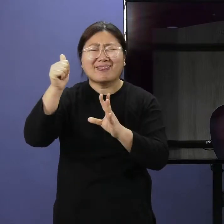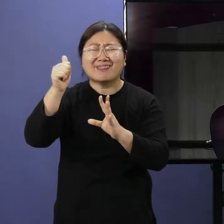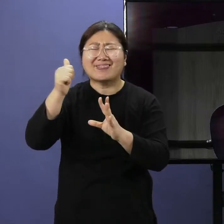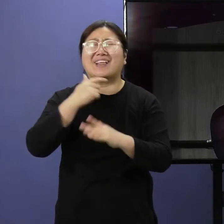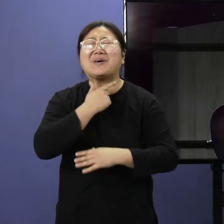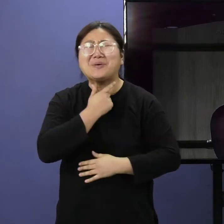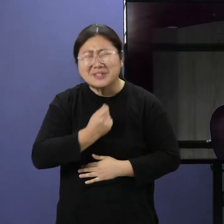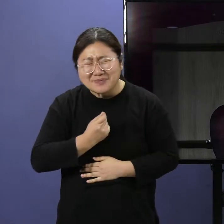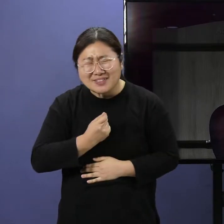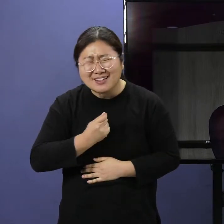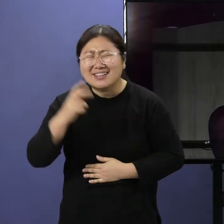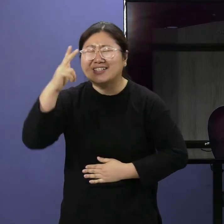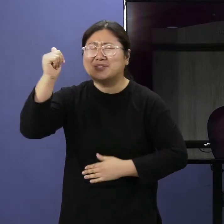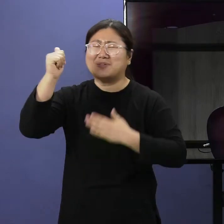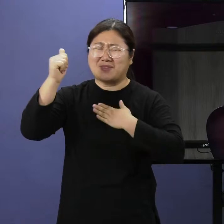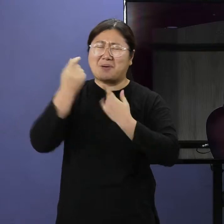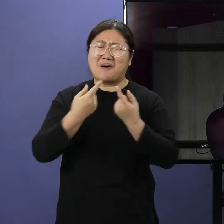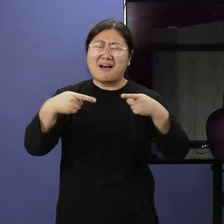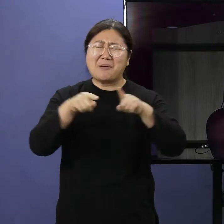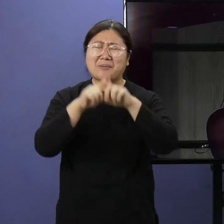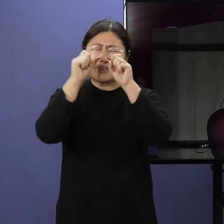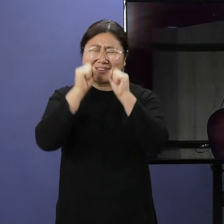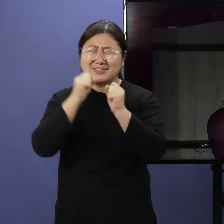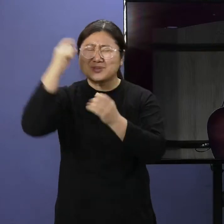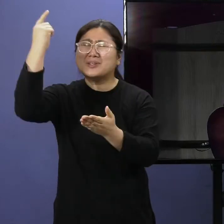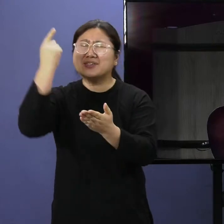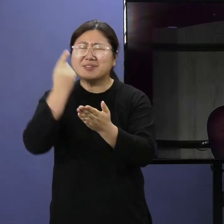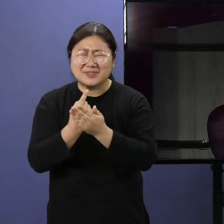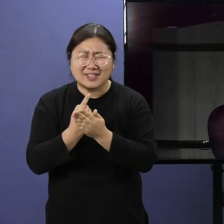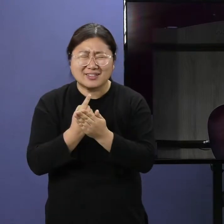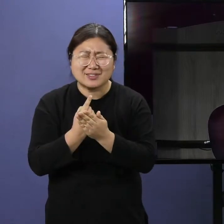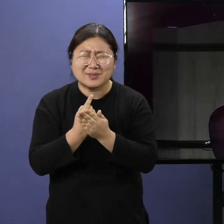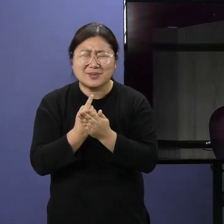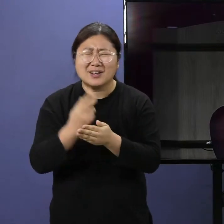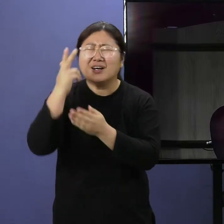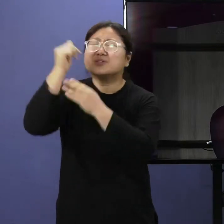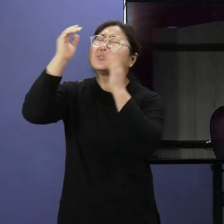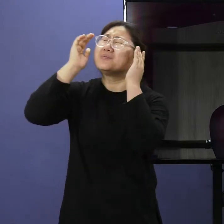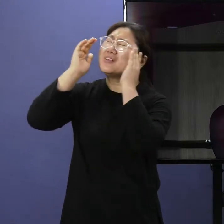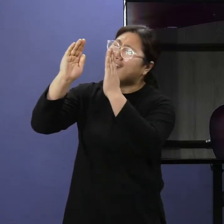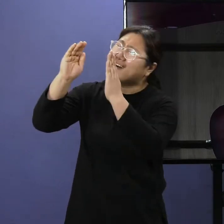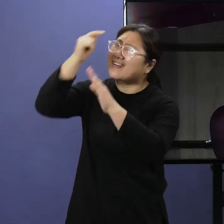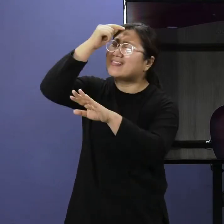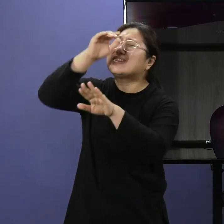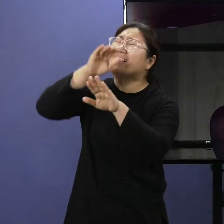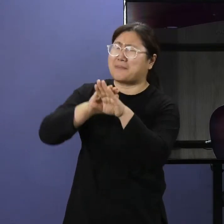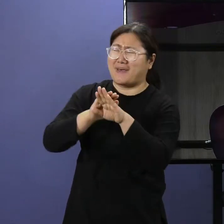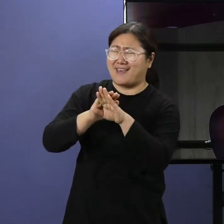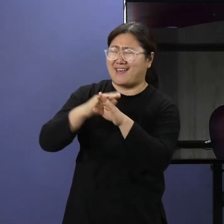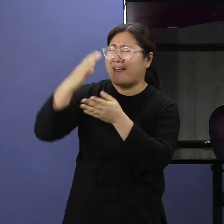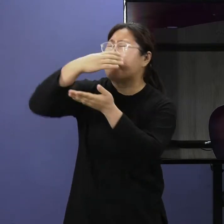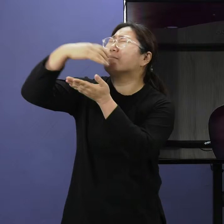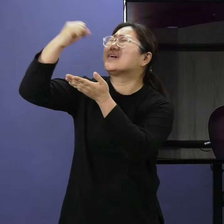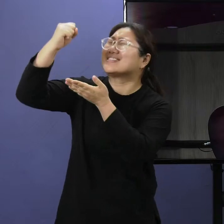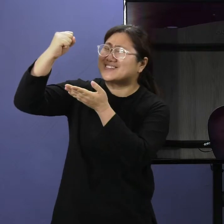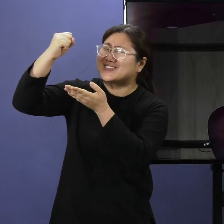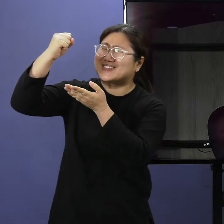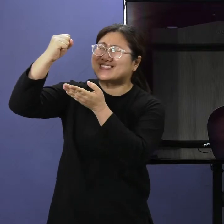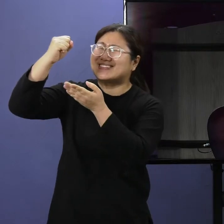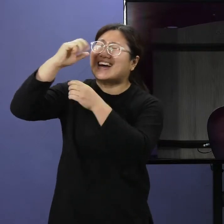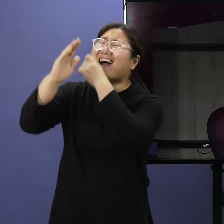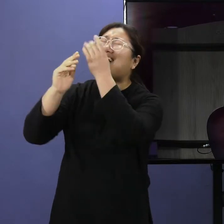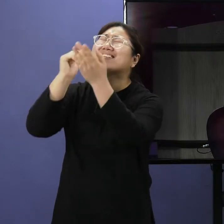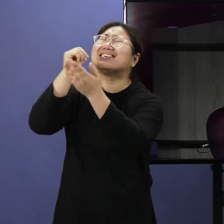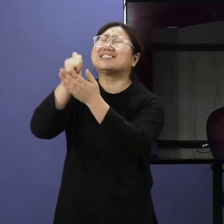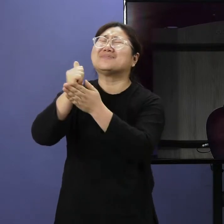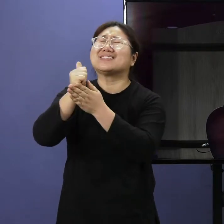주님 나와 함께 해주시고 오늘 이 자리에 임재하여 주시고 주님을 향한 이 예배 고백 받아주시고 하나님이 정말